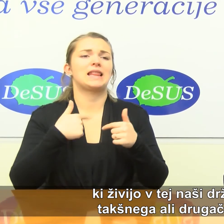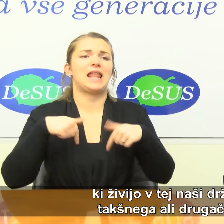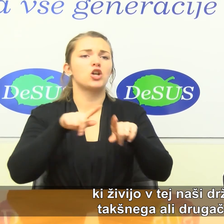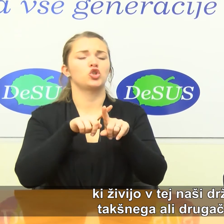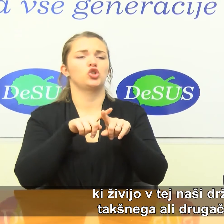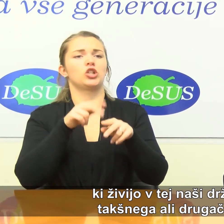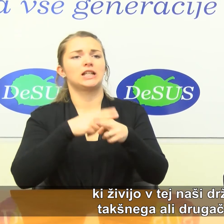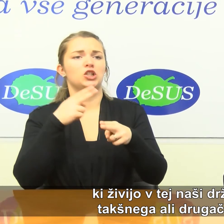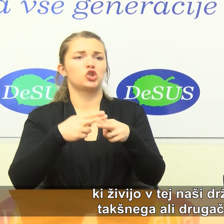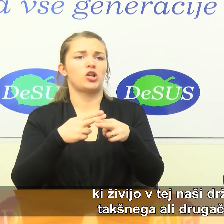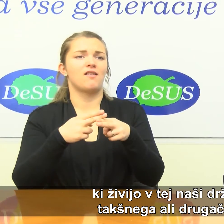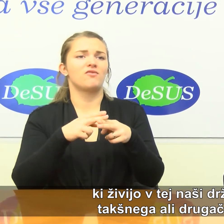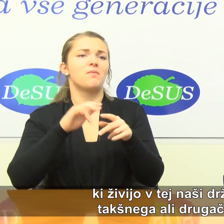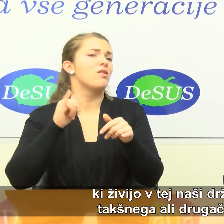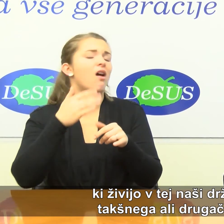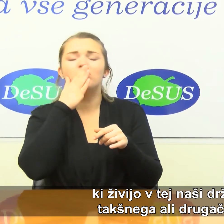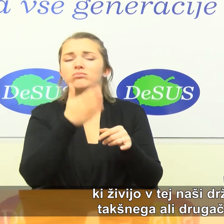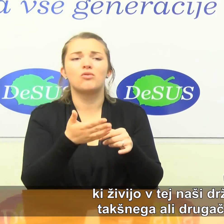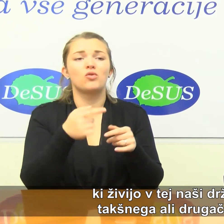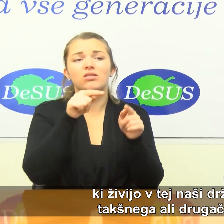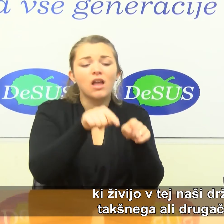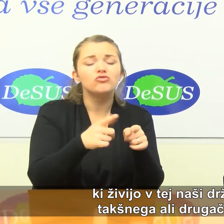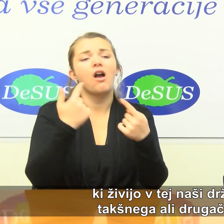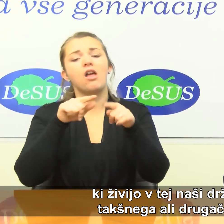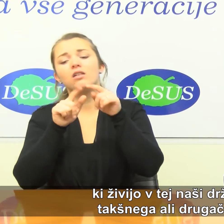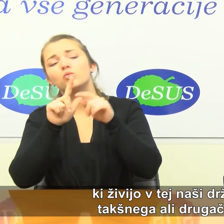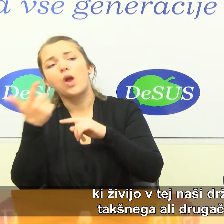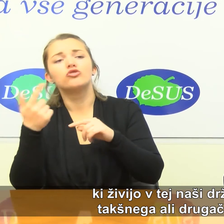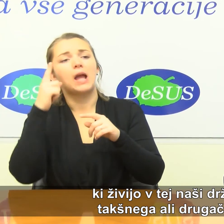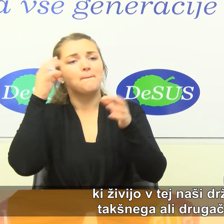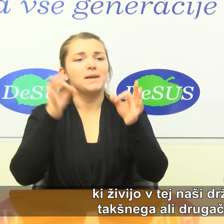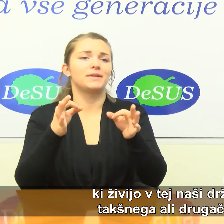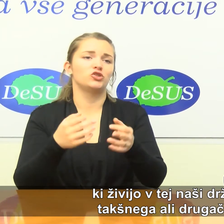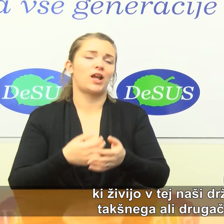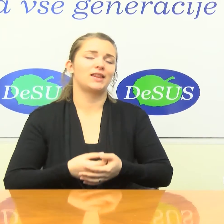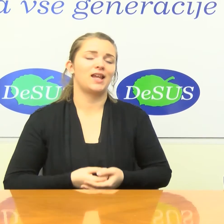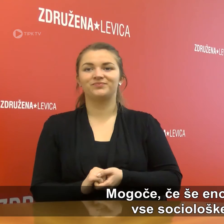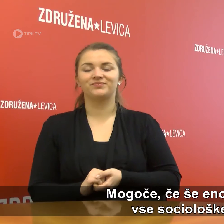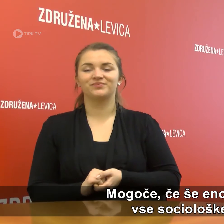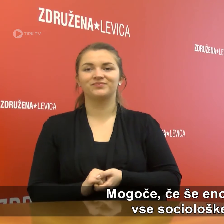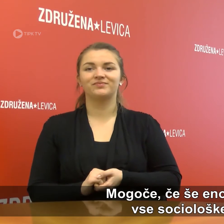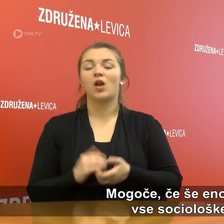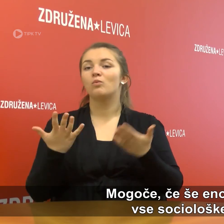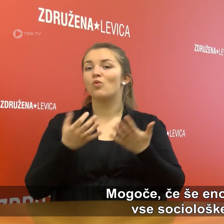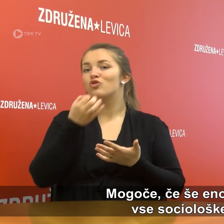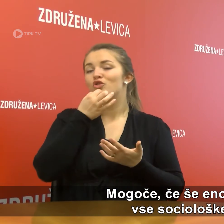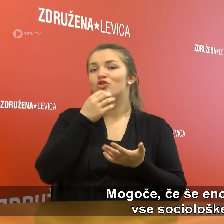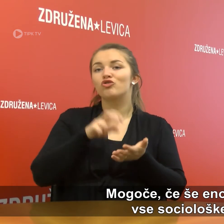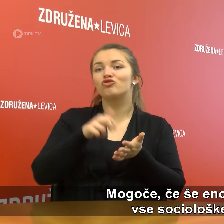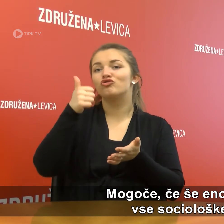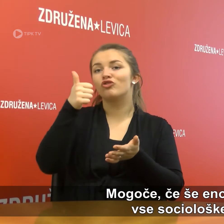naj si bodo takega ali drugačnega prepričanja. Mogoče, če še eno zadevo